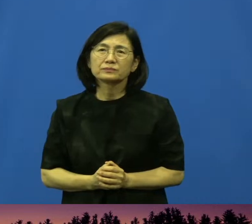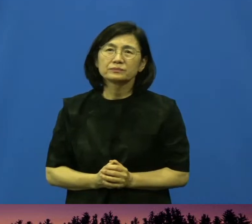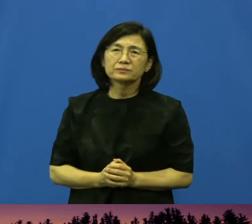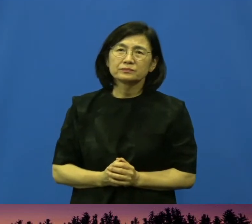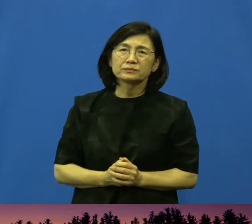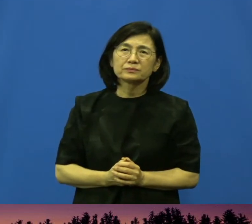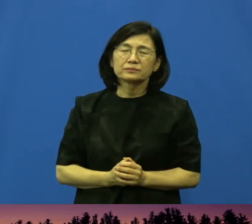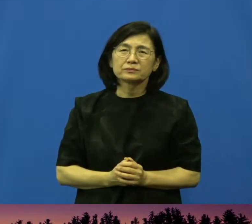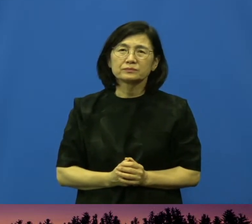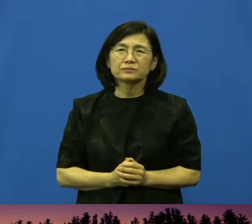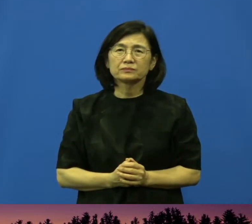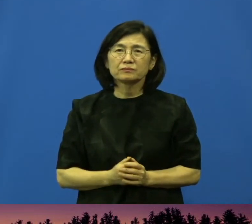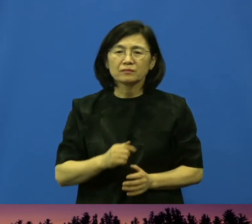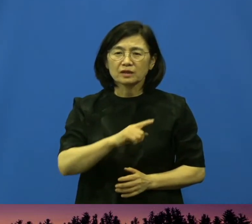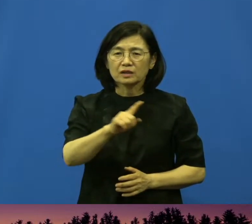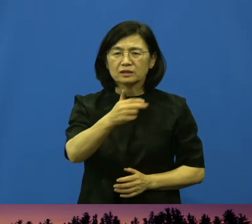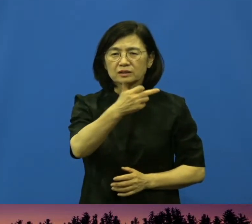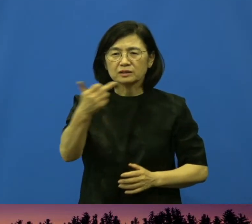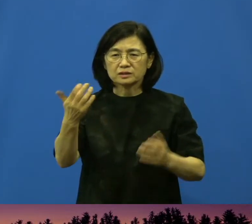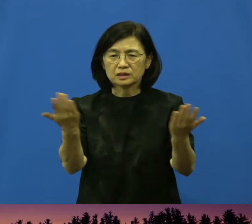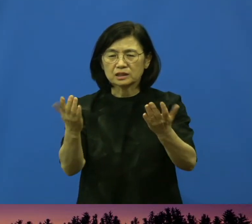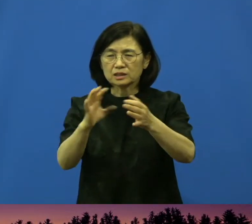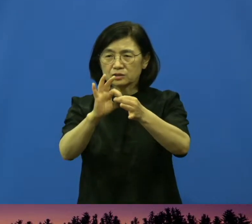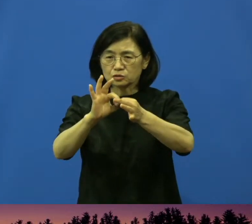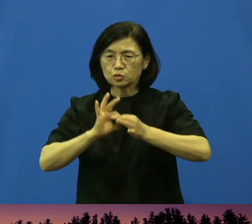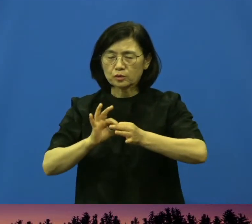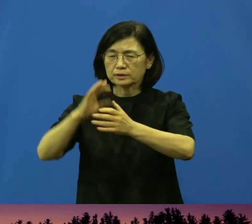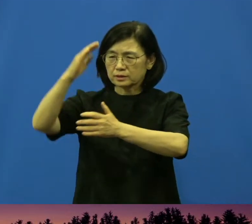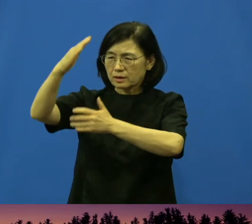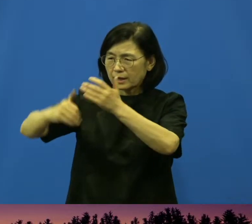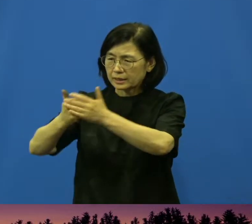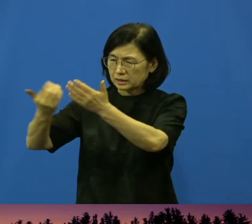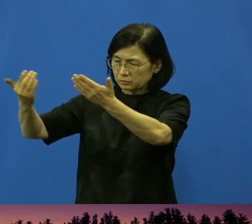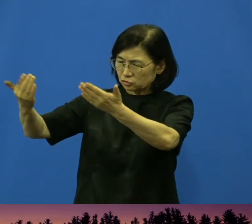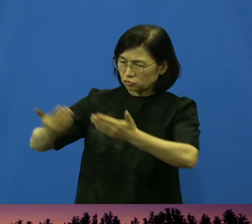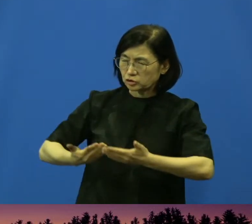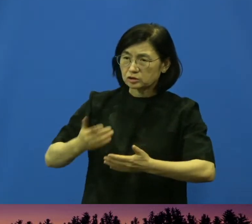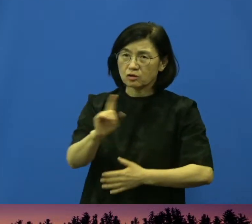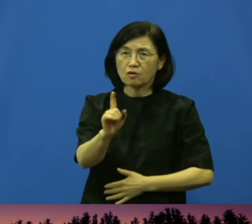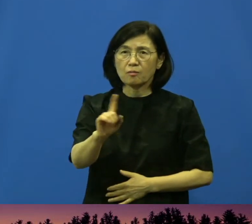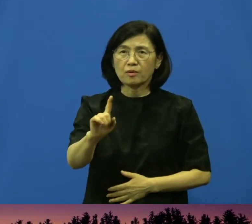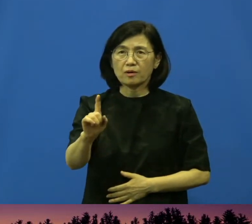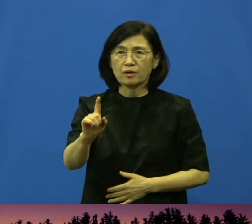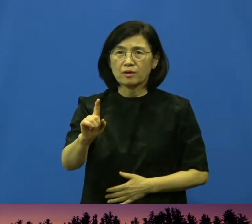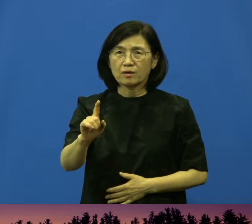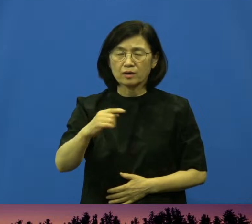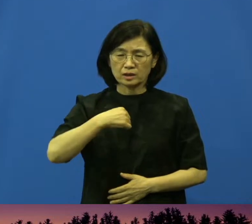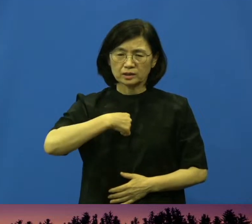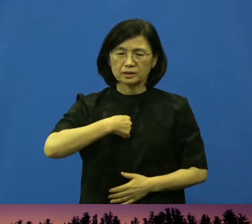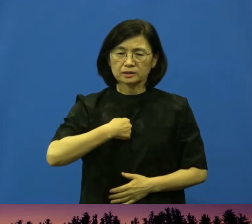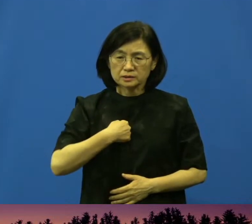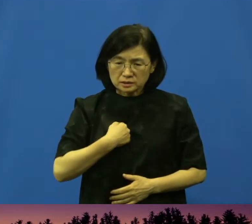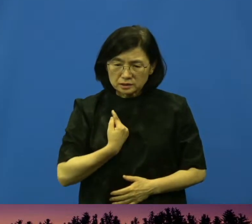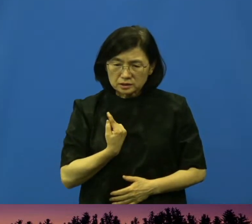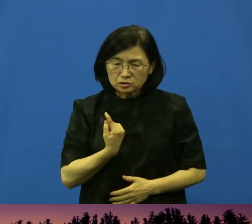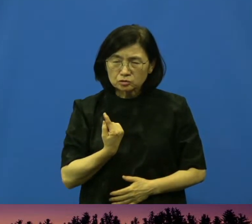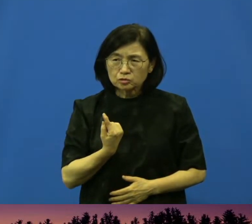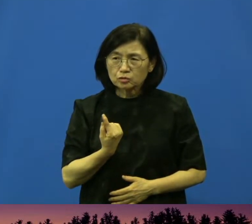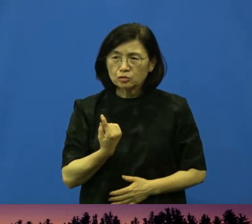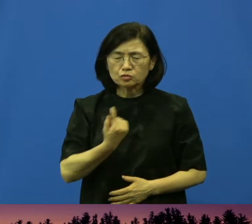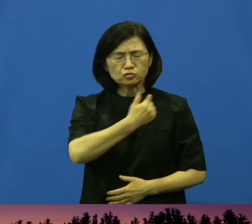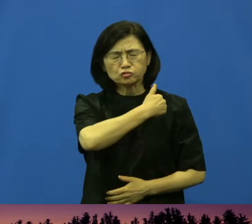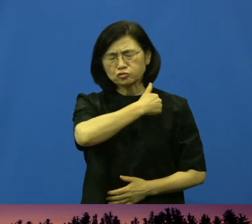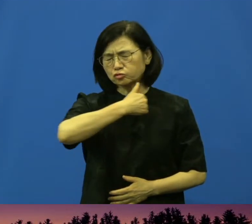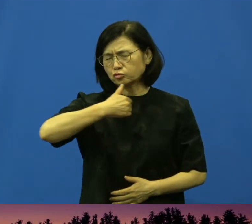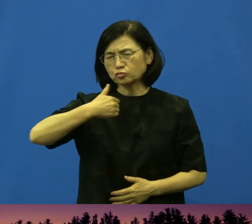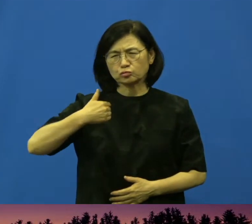여러분, 이런 것들을 통해서 우리에게 주시는 메시지는 뭐냐면, 우리는 스스로 충분한 존재가 아니라는